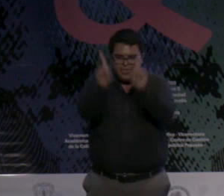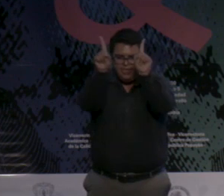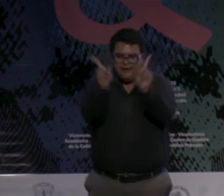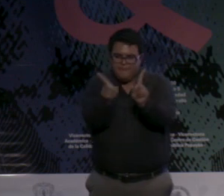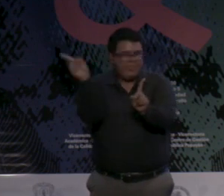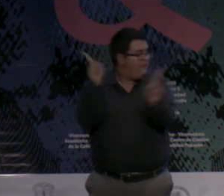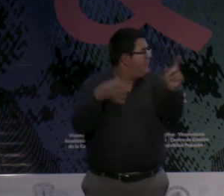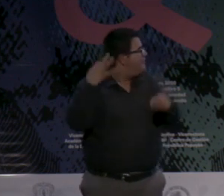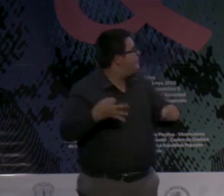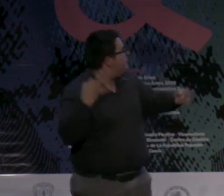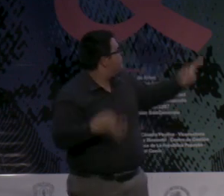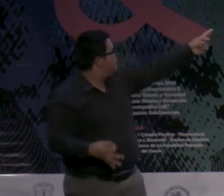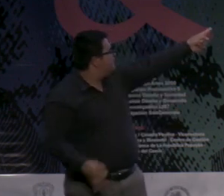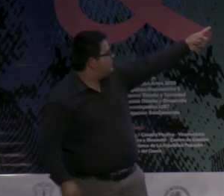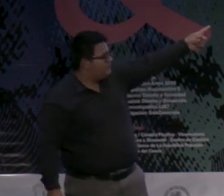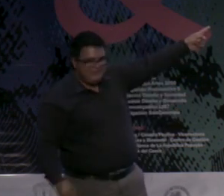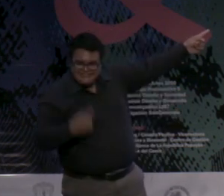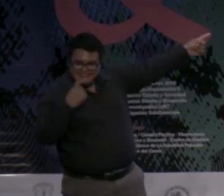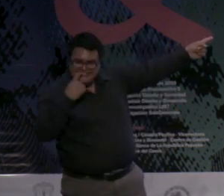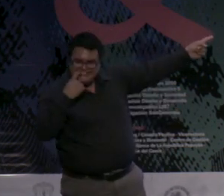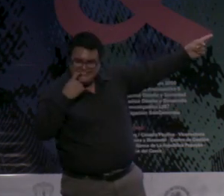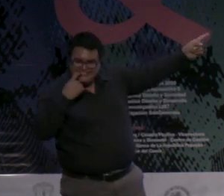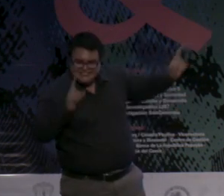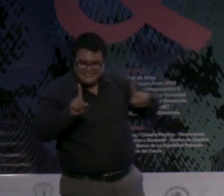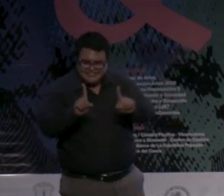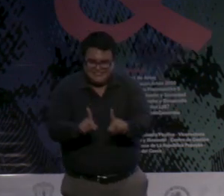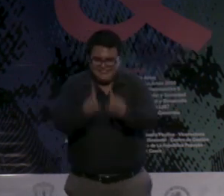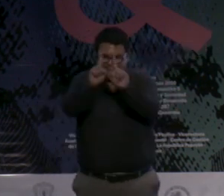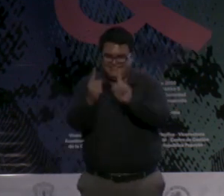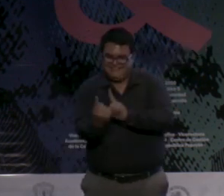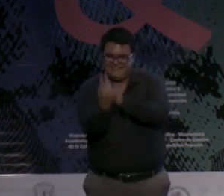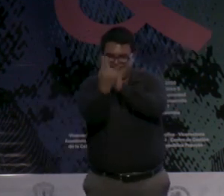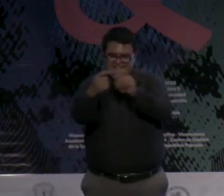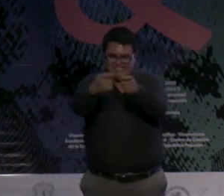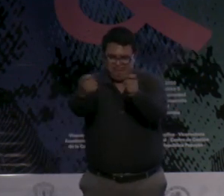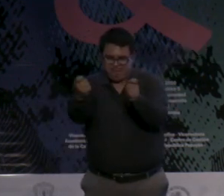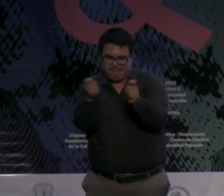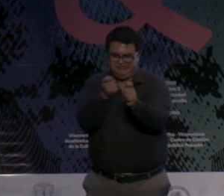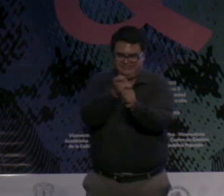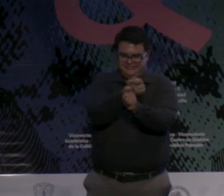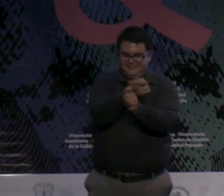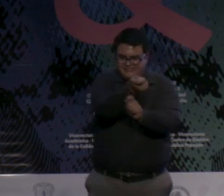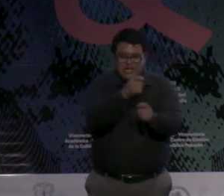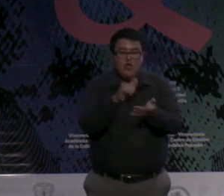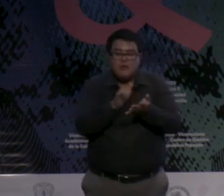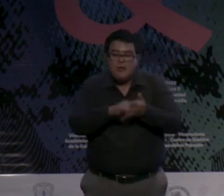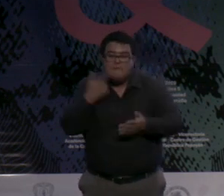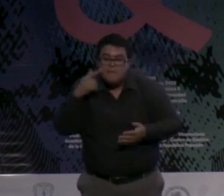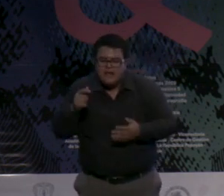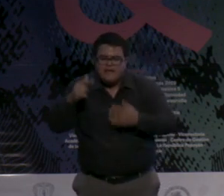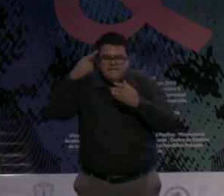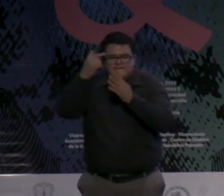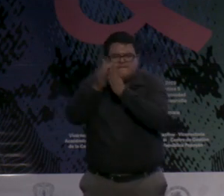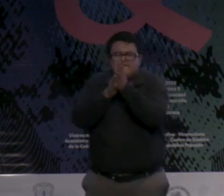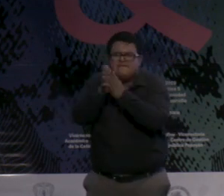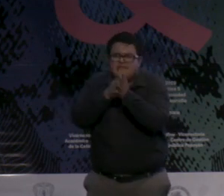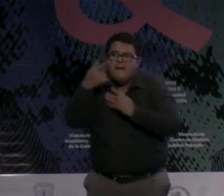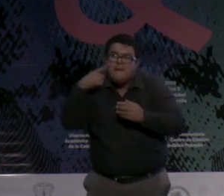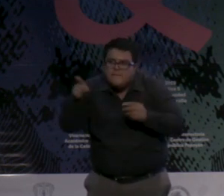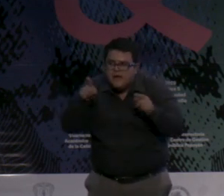esperanza, y finalmente la llamo esperanzas. Por todo Colombia y por todos los barrios terminamos viendo esas